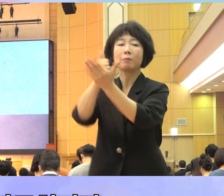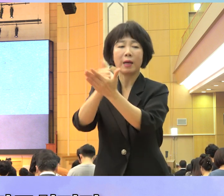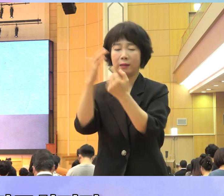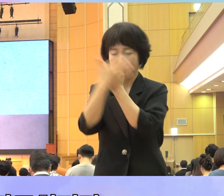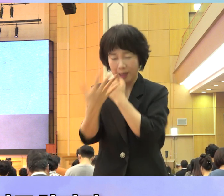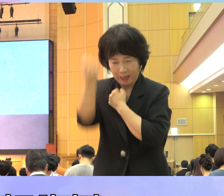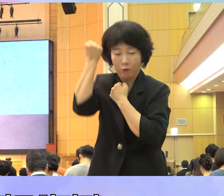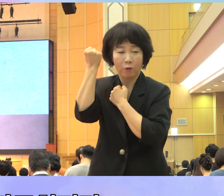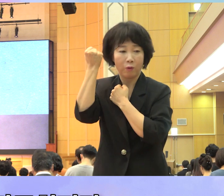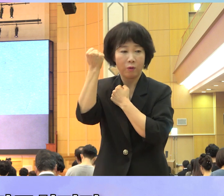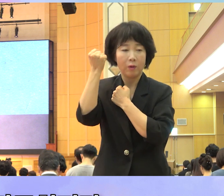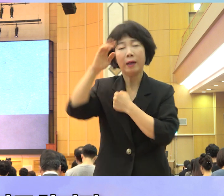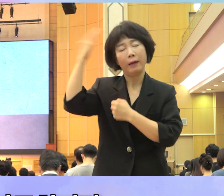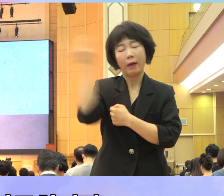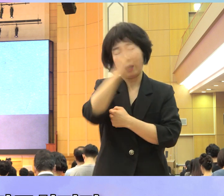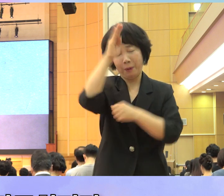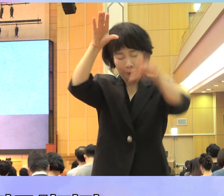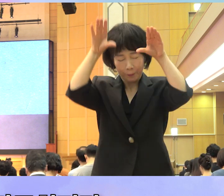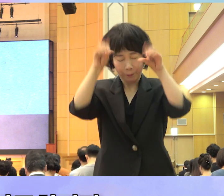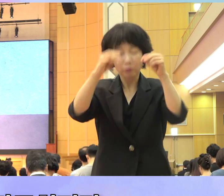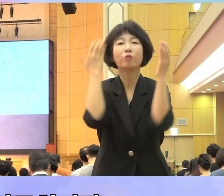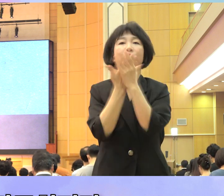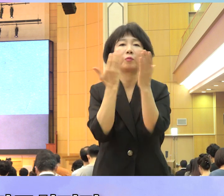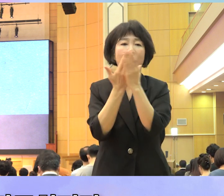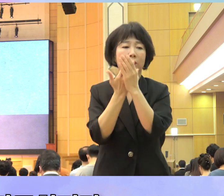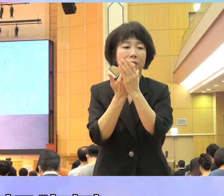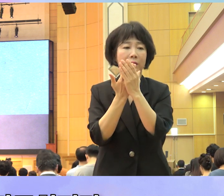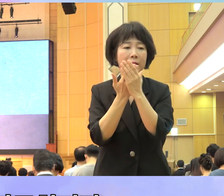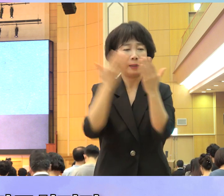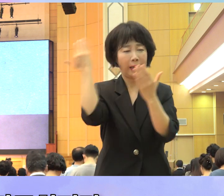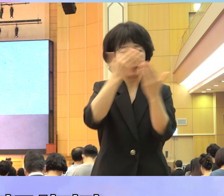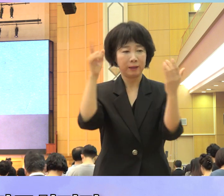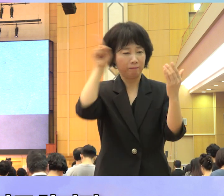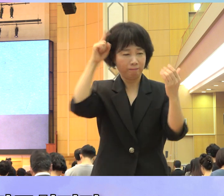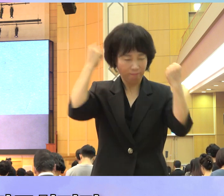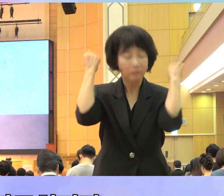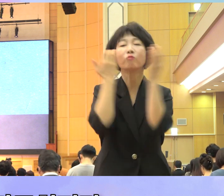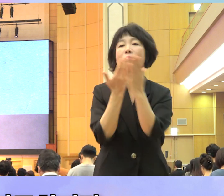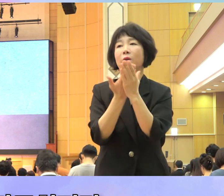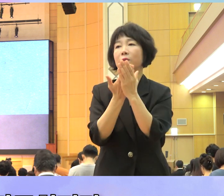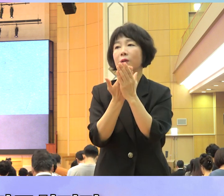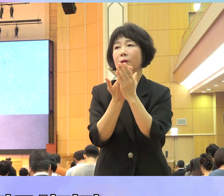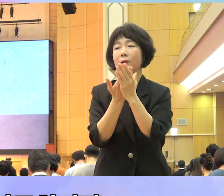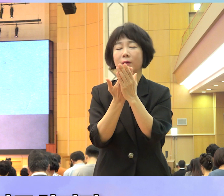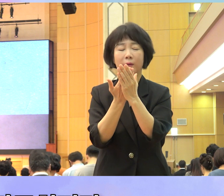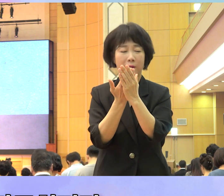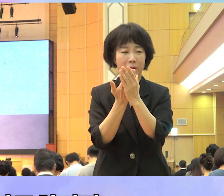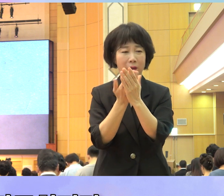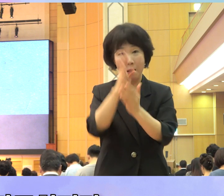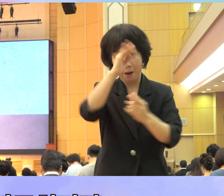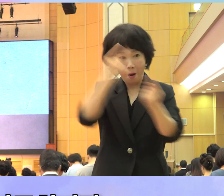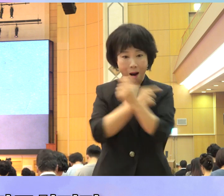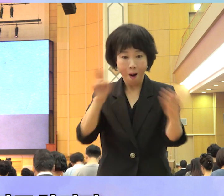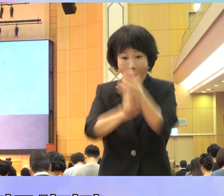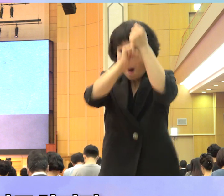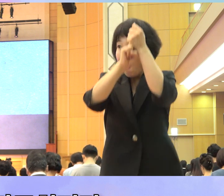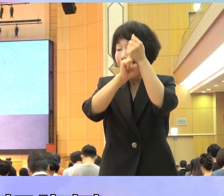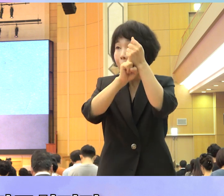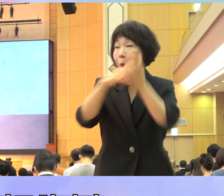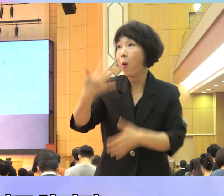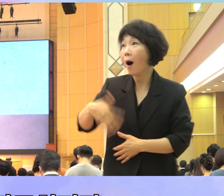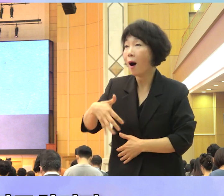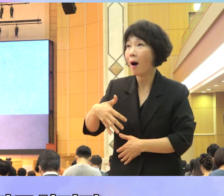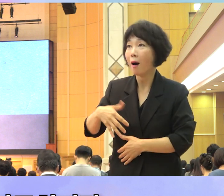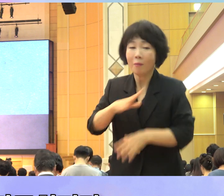예수님의 은혜로 깨끗게 하여 주시사 말끔히 낫게 하여 주시고, 그렇게 낫고 기적이 일어났을